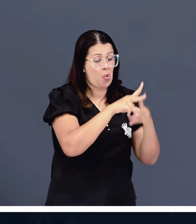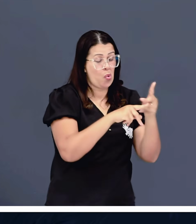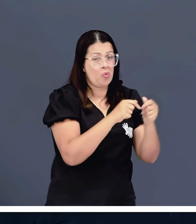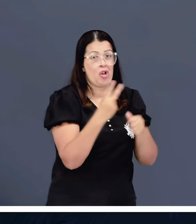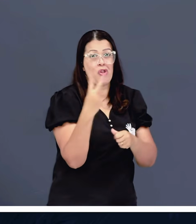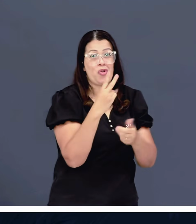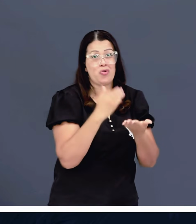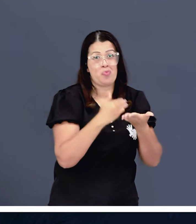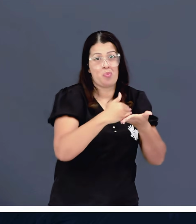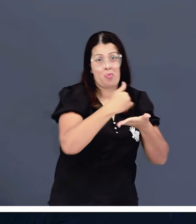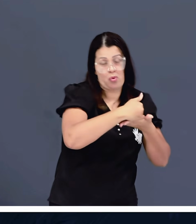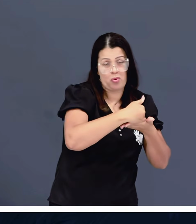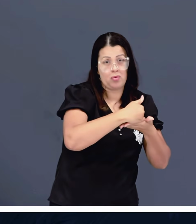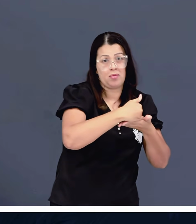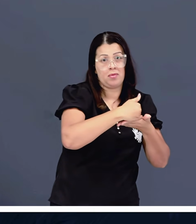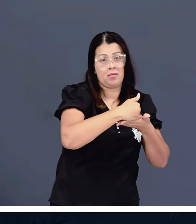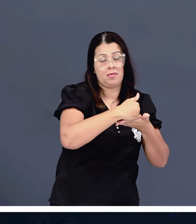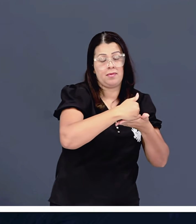2 bolos.